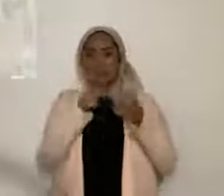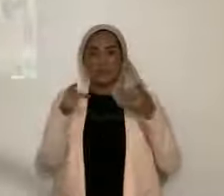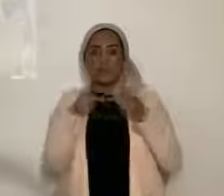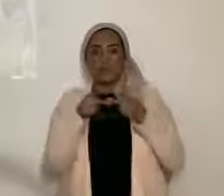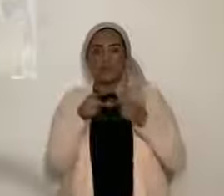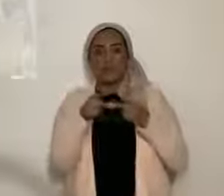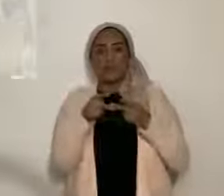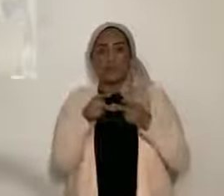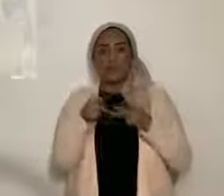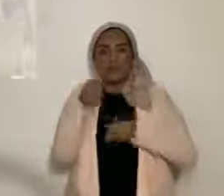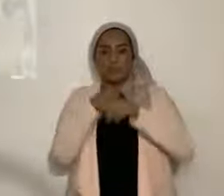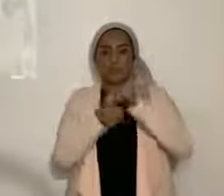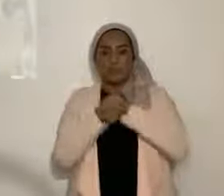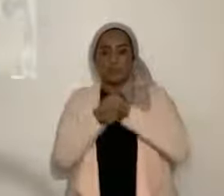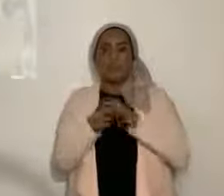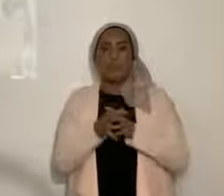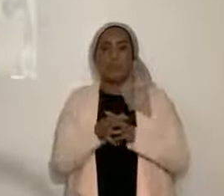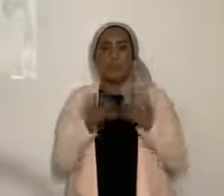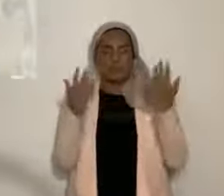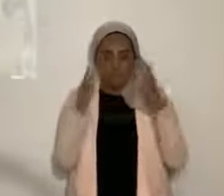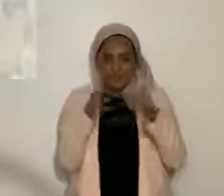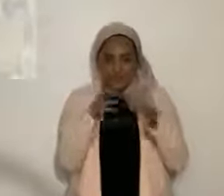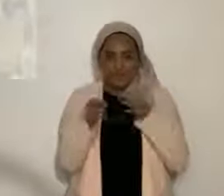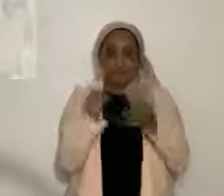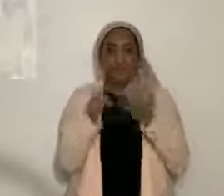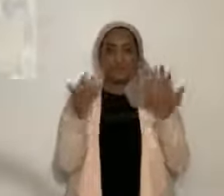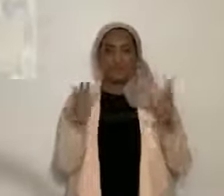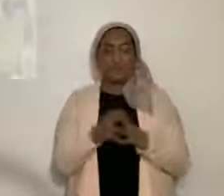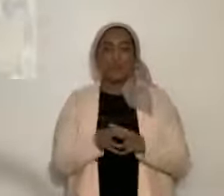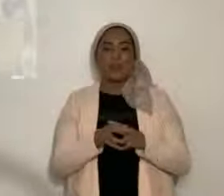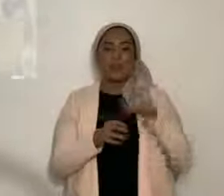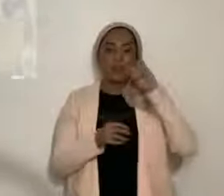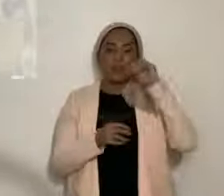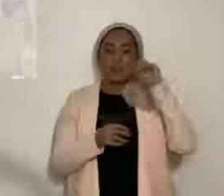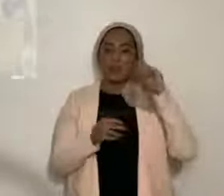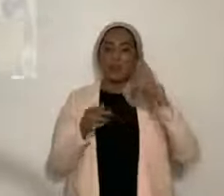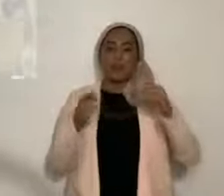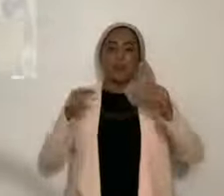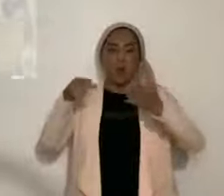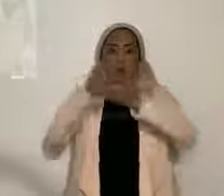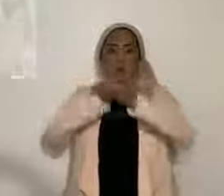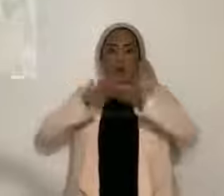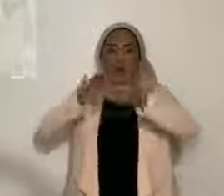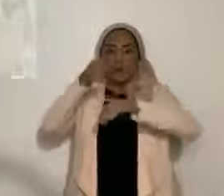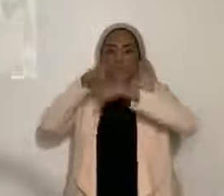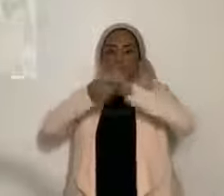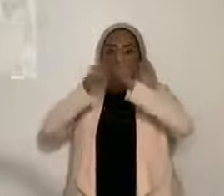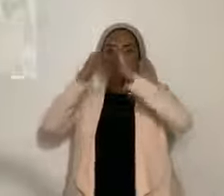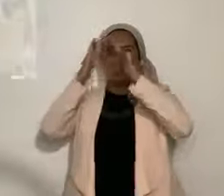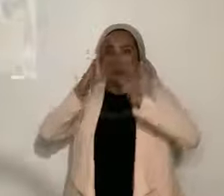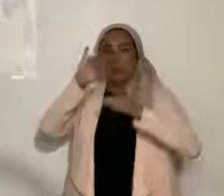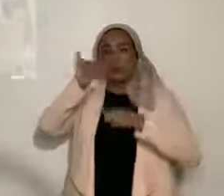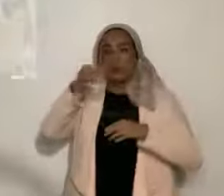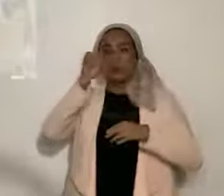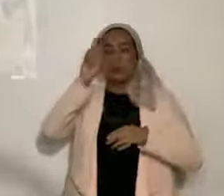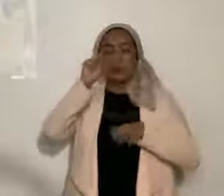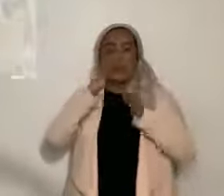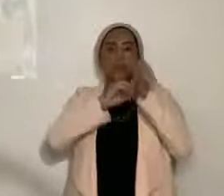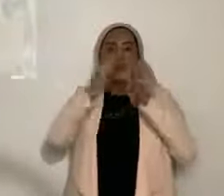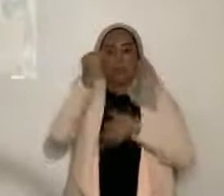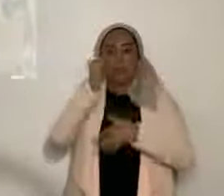o allá? No, ya lo expliqué eso. Las moradas celestiales. Juan 14, verso 1 al